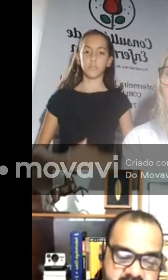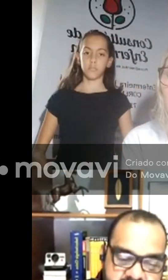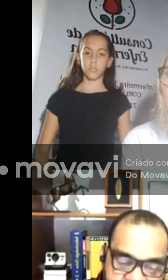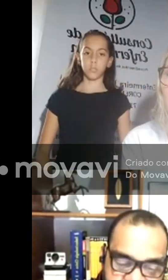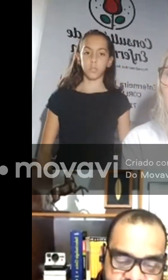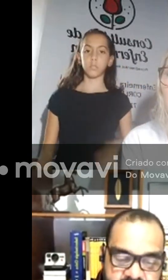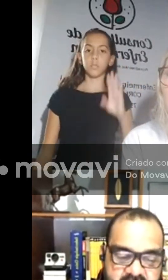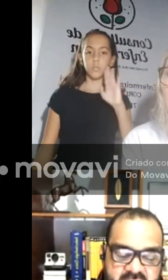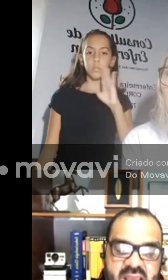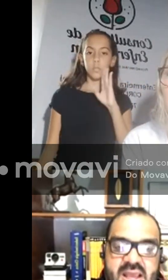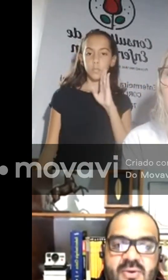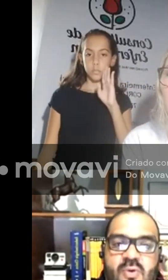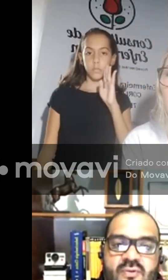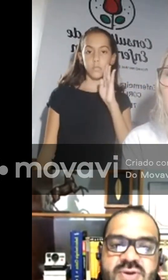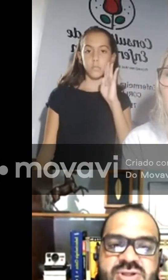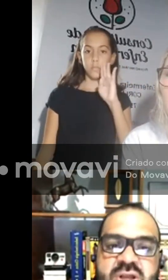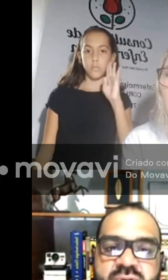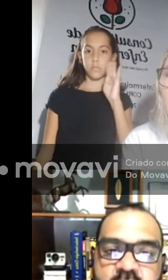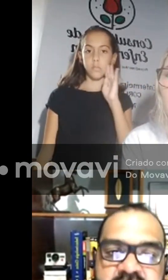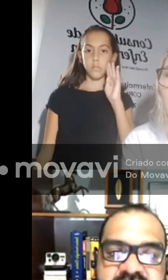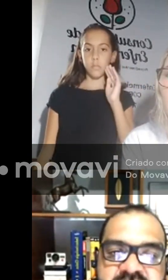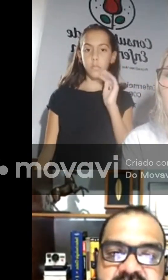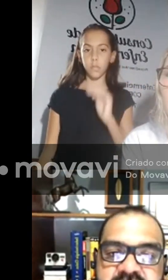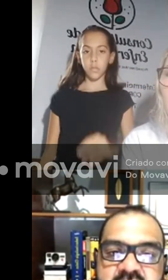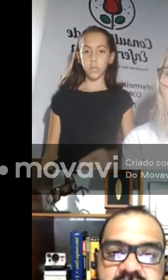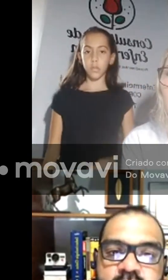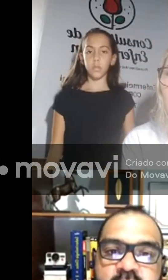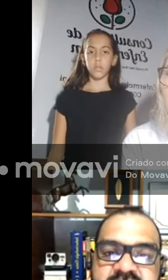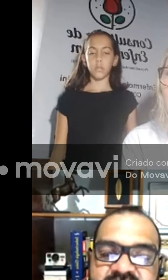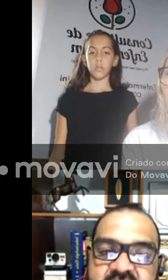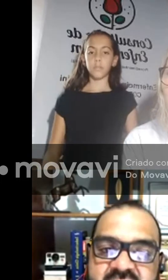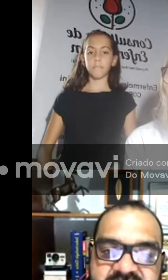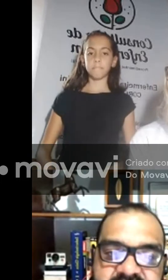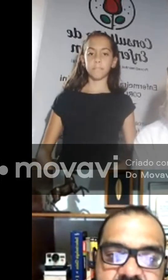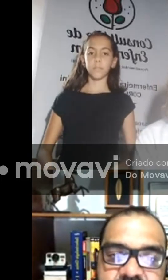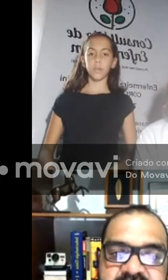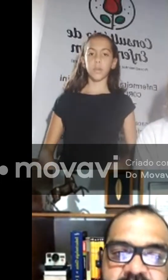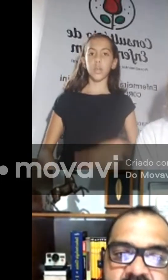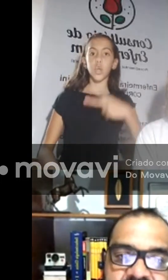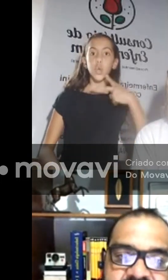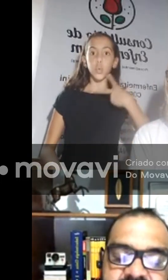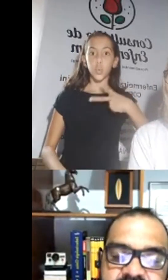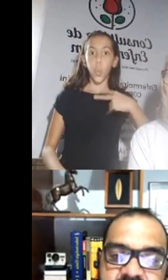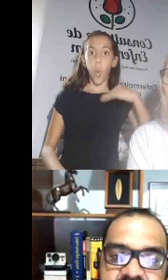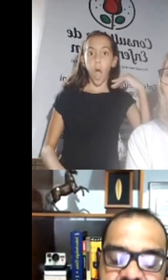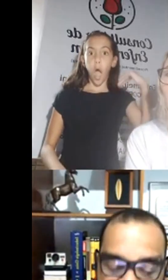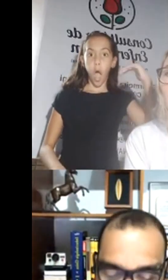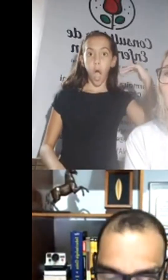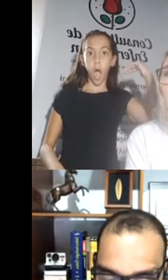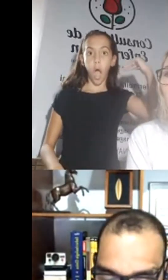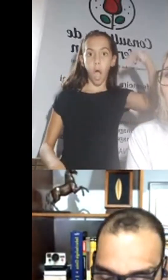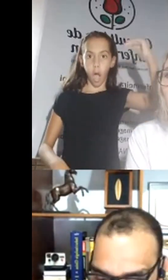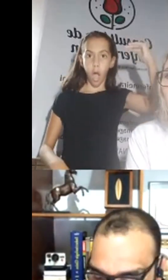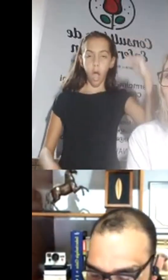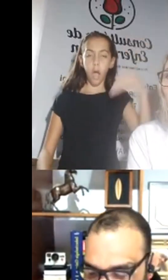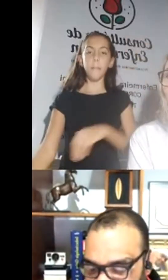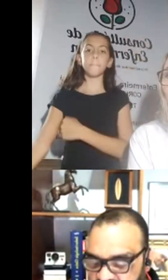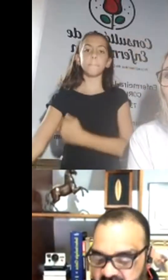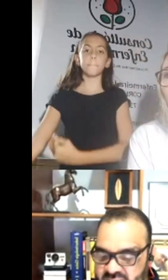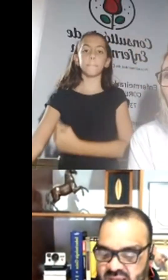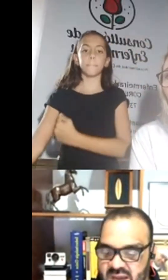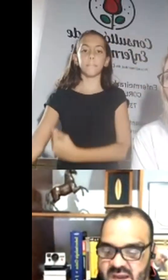legal. Assim, o Covid tem duas fases, né, principais. Ele tem uma